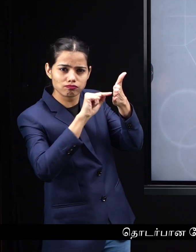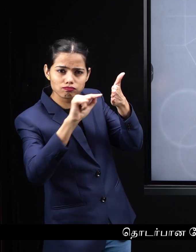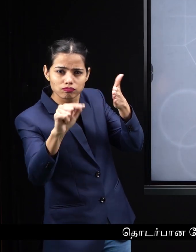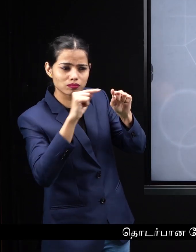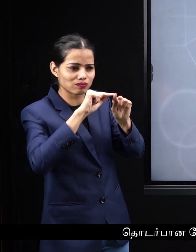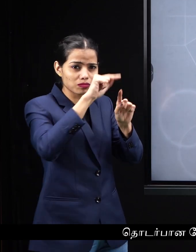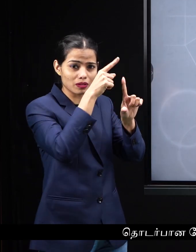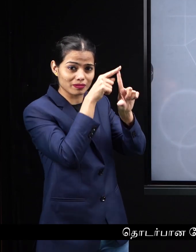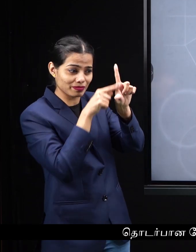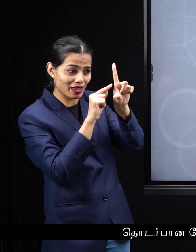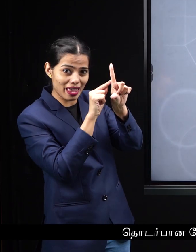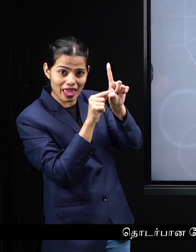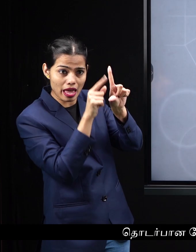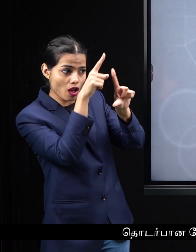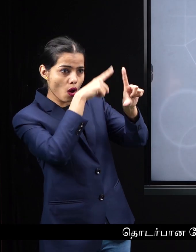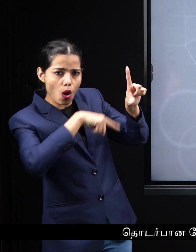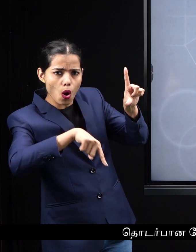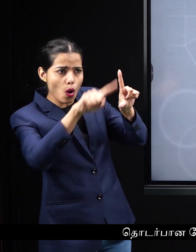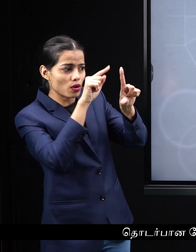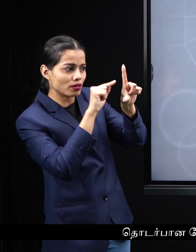தொடர்பான தேற்றங்களை கண்டறிந்து பயன்படுத்துவீர்கள்.